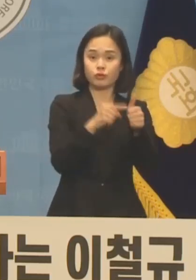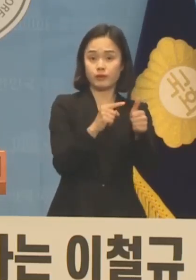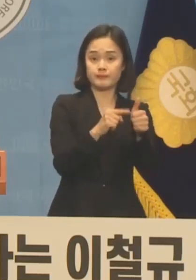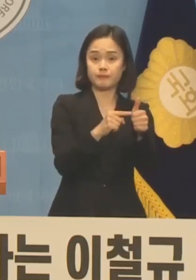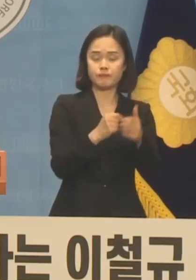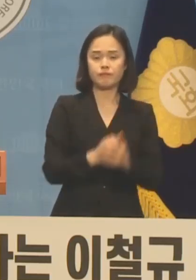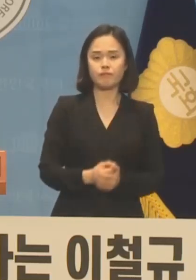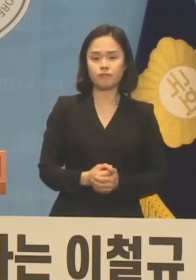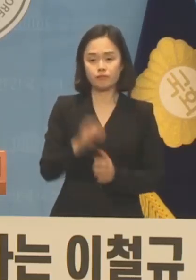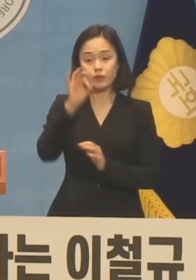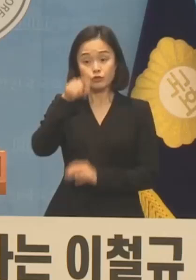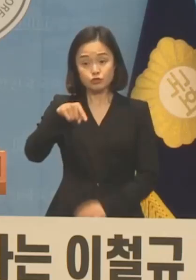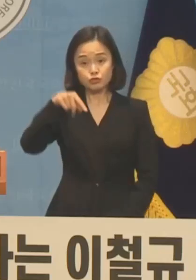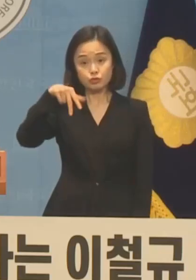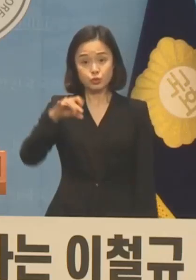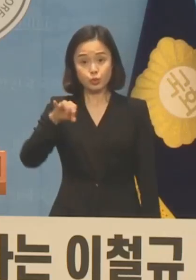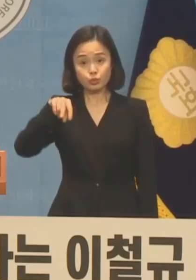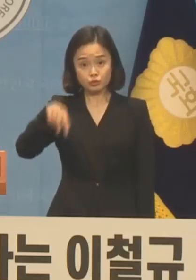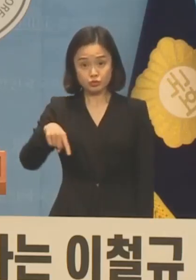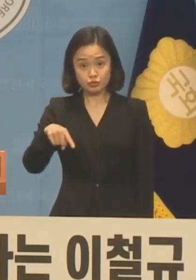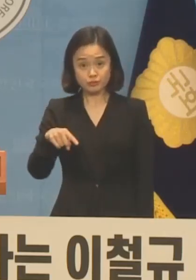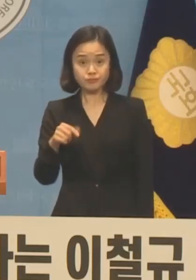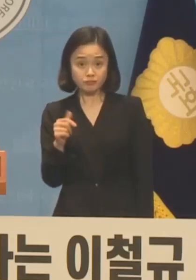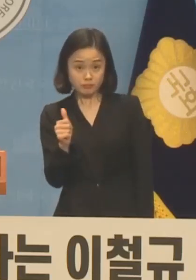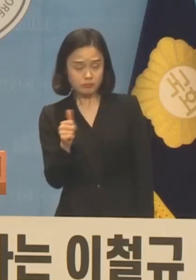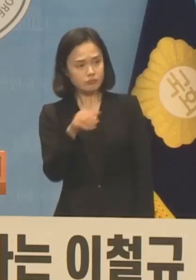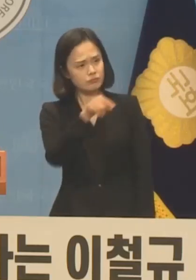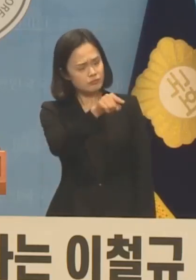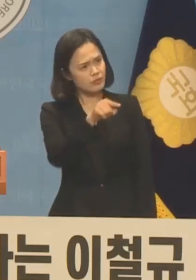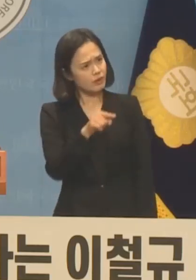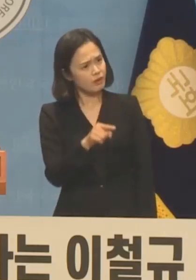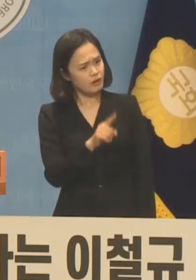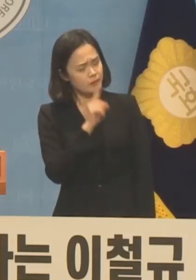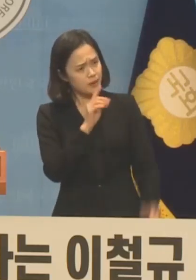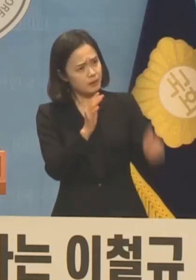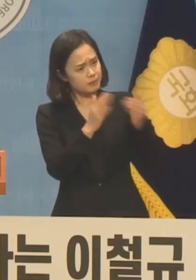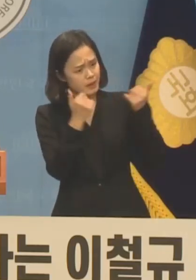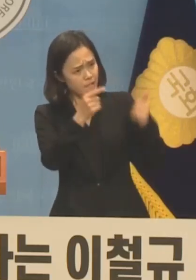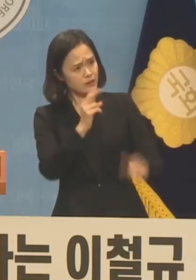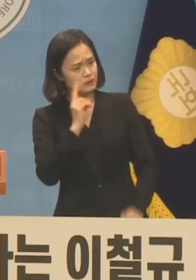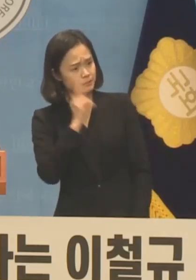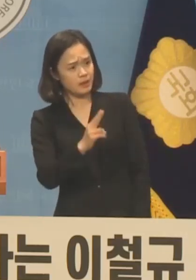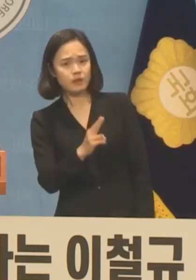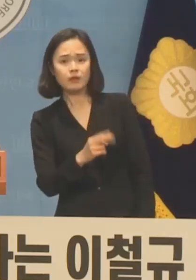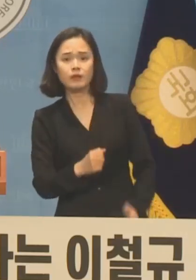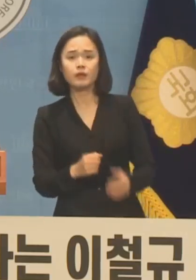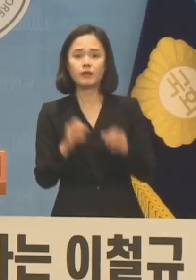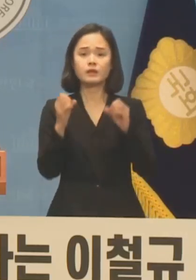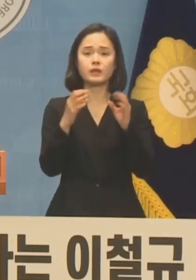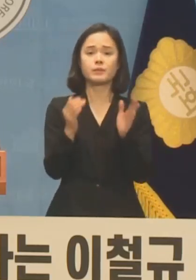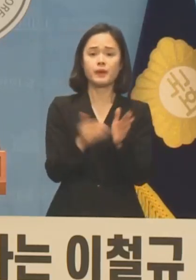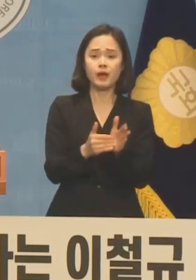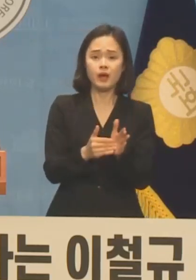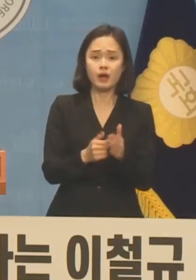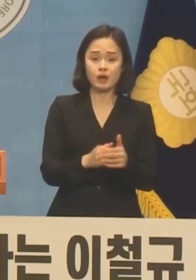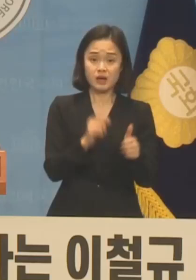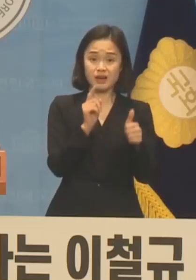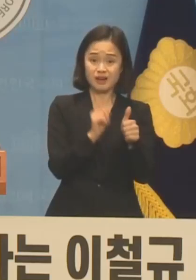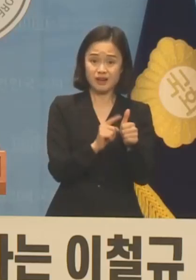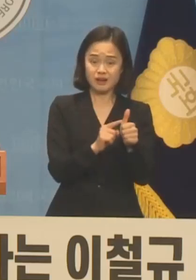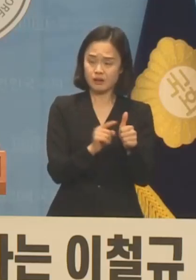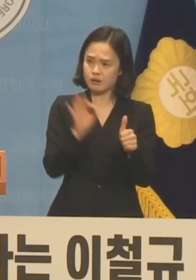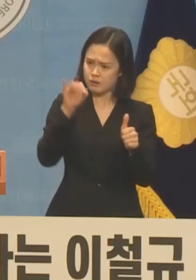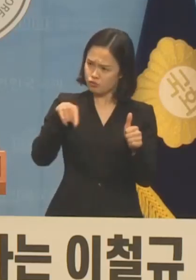거북하다라며 불쾌감을 나타냈다고 합니다. 이후에도 이철규 의원은 우종수 본부장의 발언들이 모욕적이라는 등